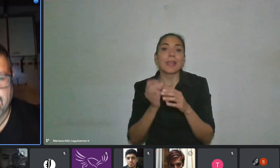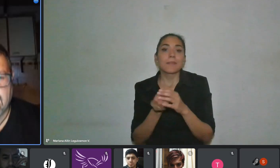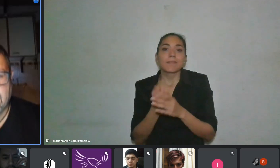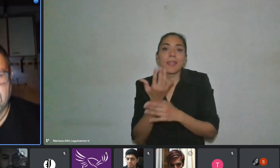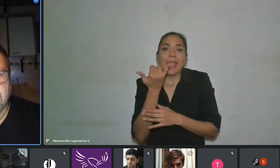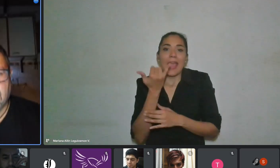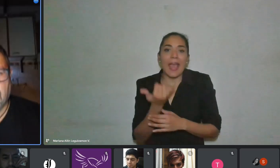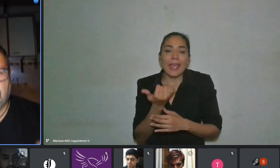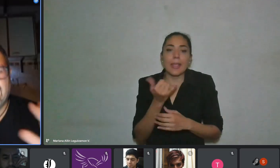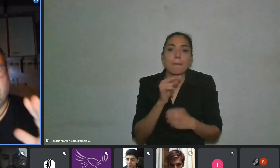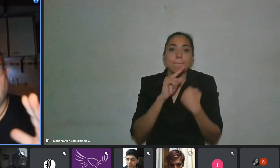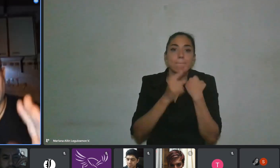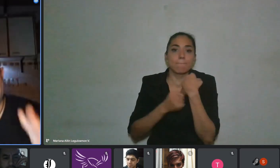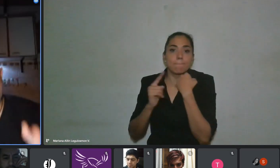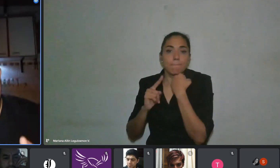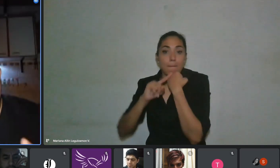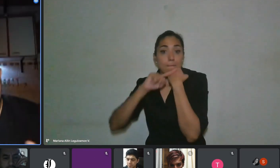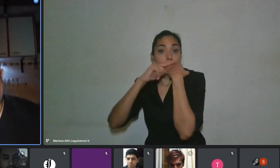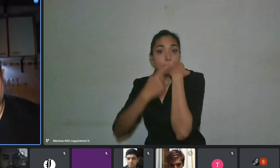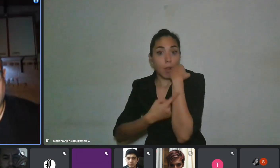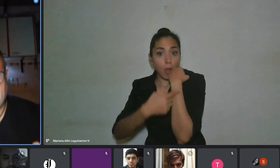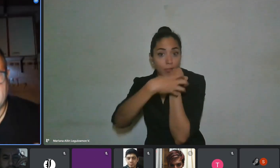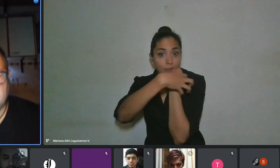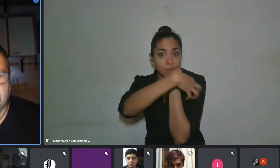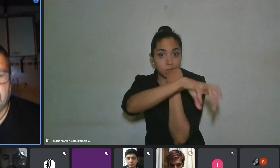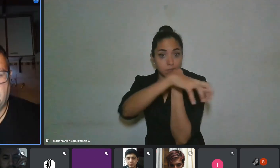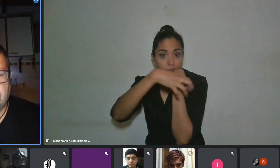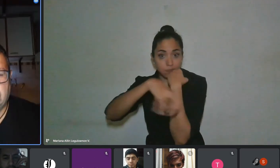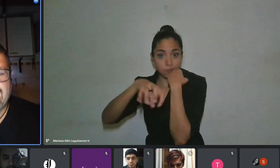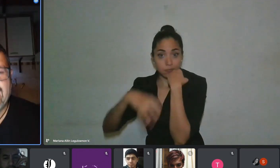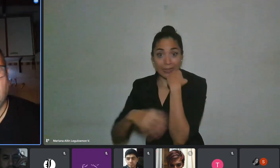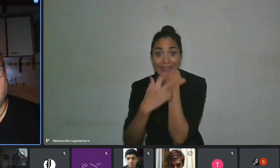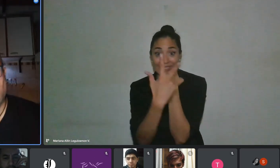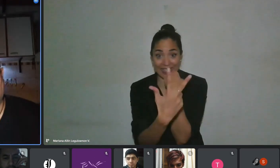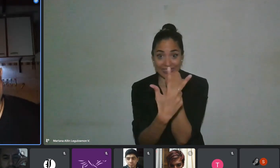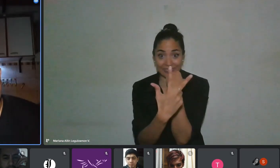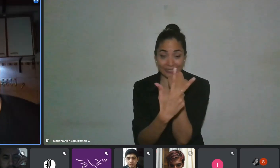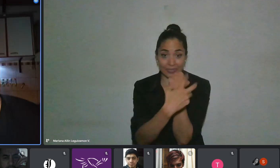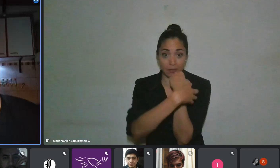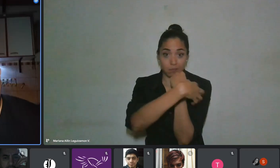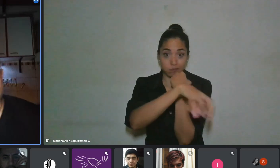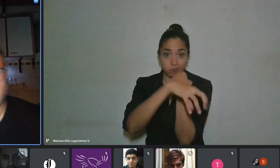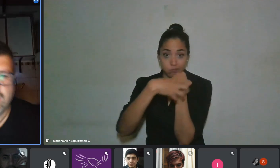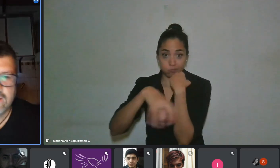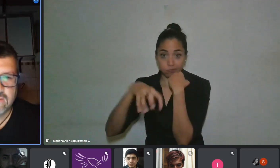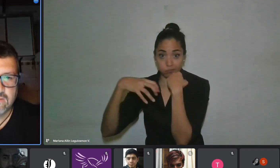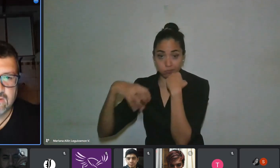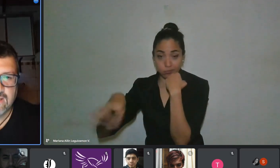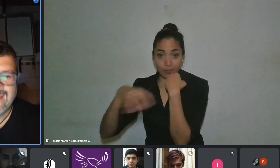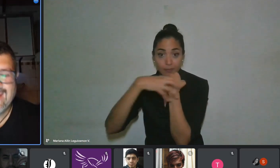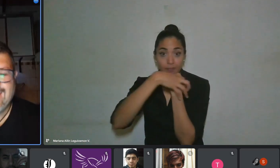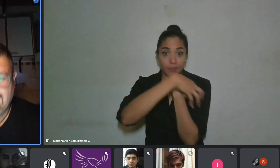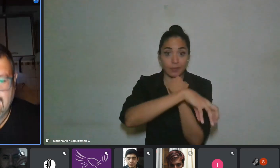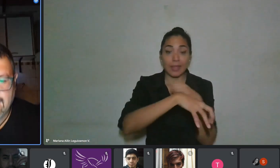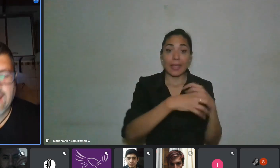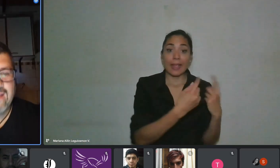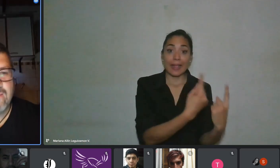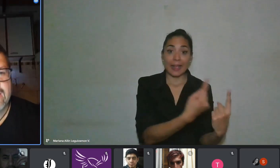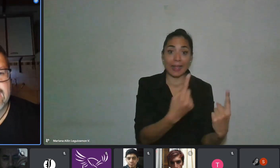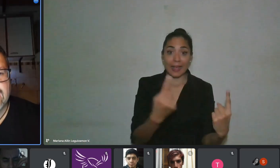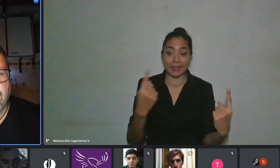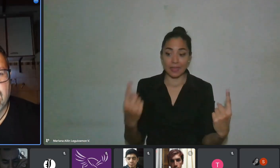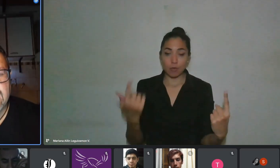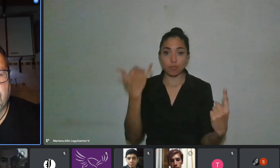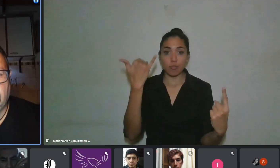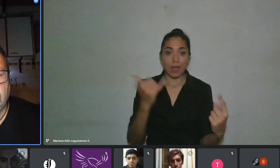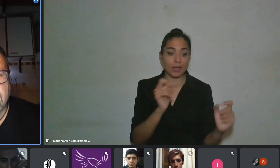judicial. ¿Por qué lo dividimos en tres poderes? Porque cada uno de los poderes tiene sus funciones. Y